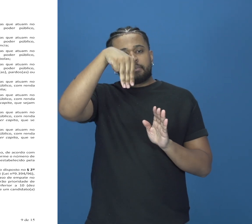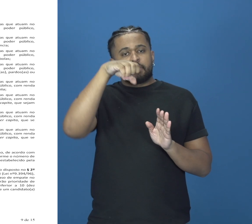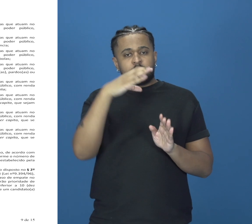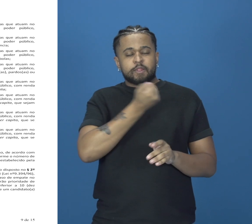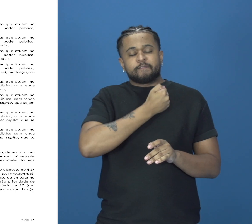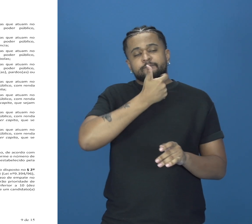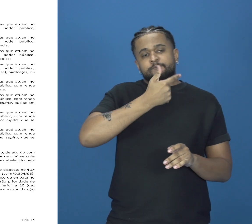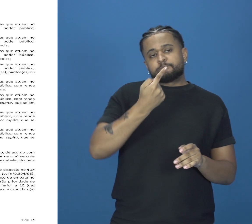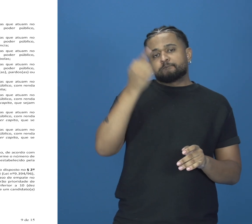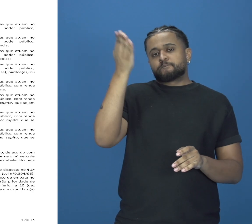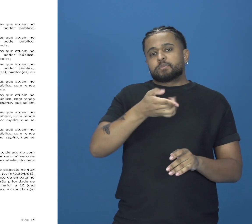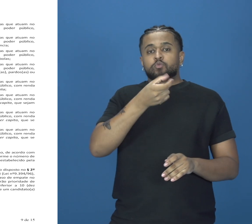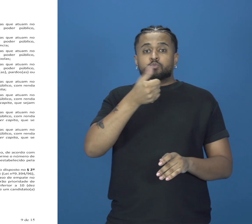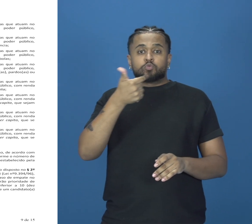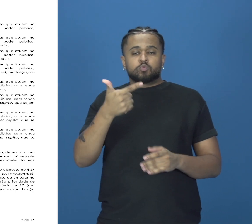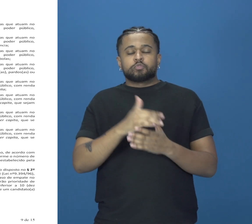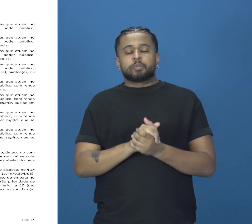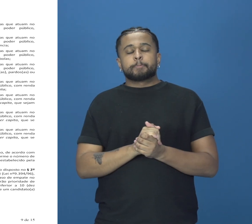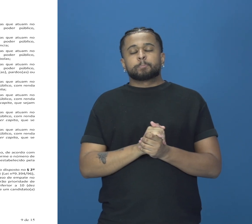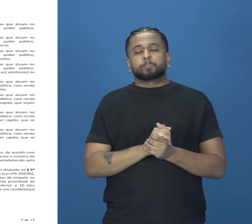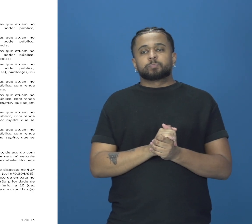número 21/2012.